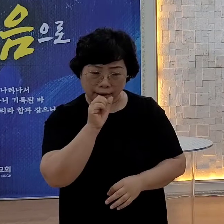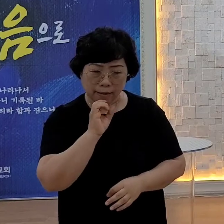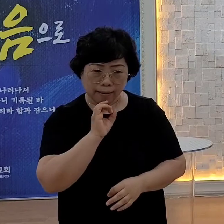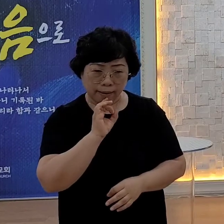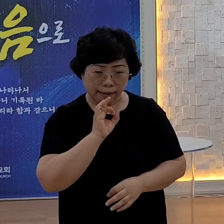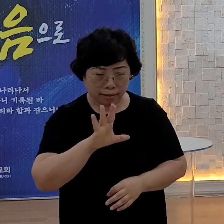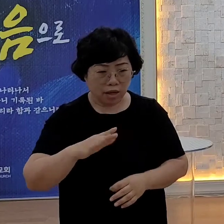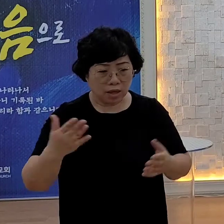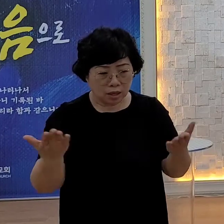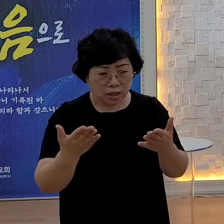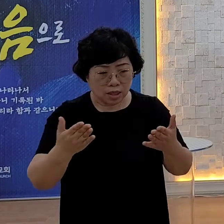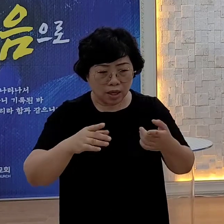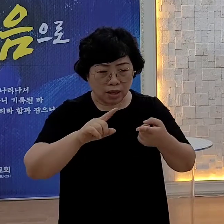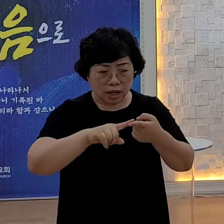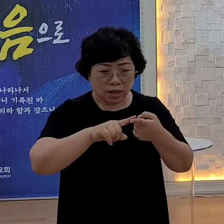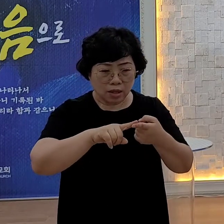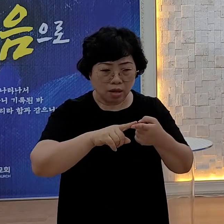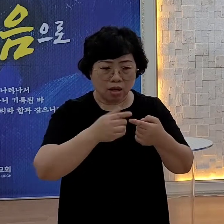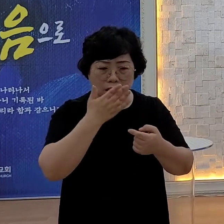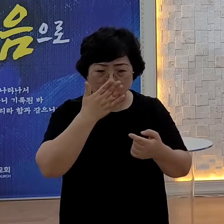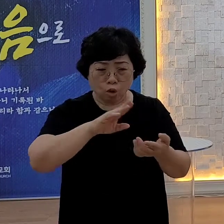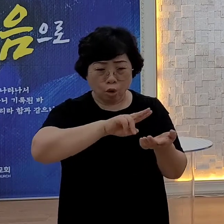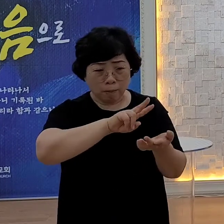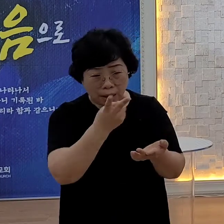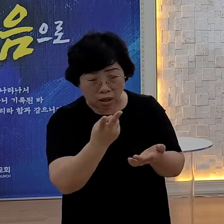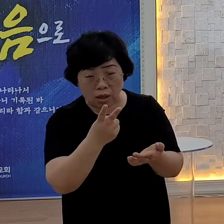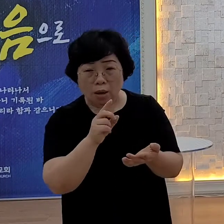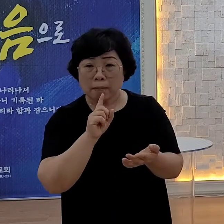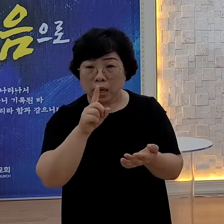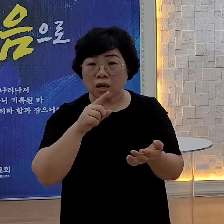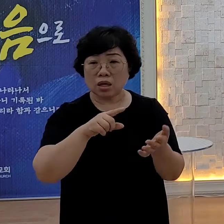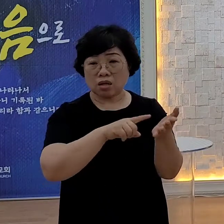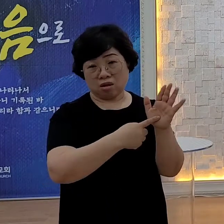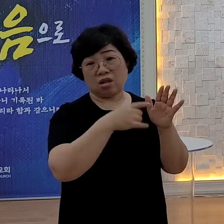오늘 아브라함과 사라 이야기를 또 하고 있는 거죠.